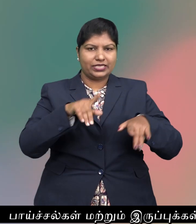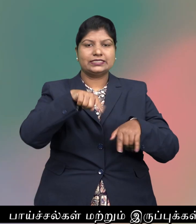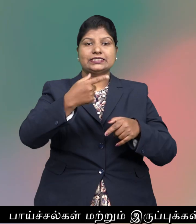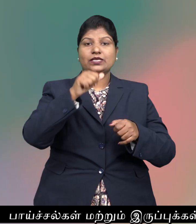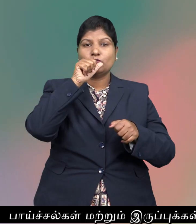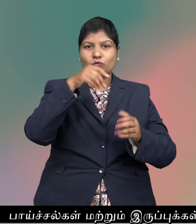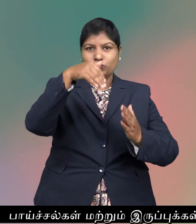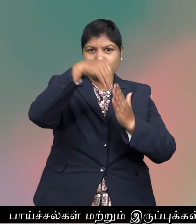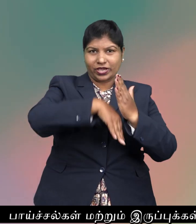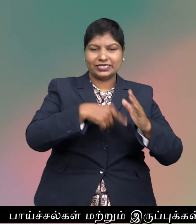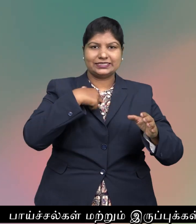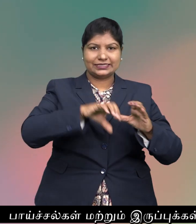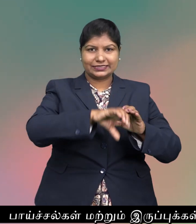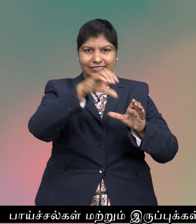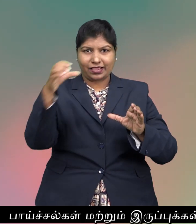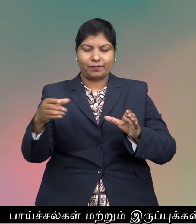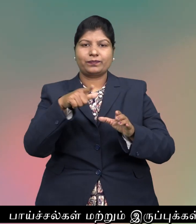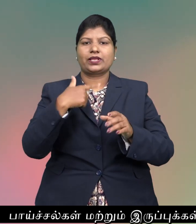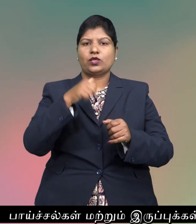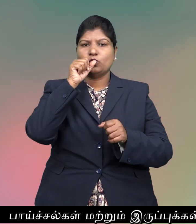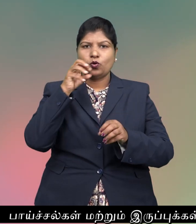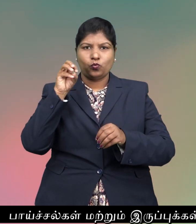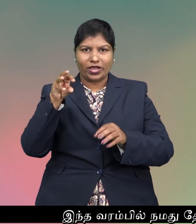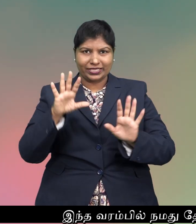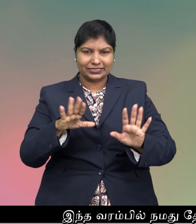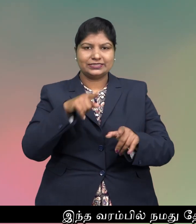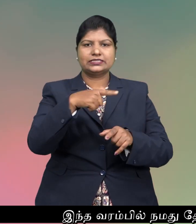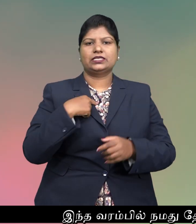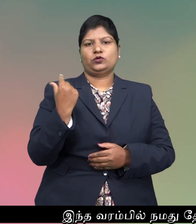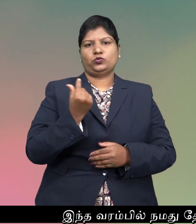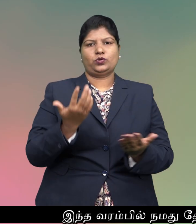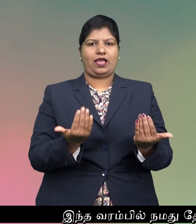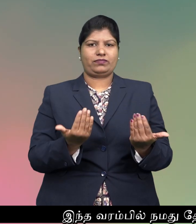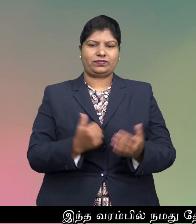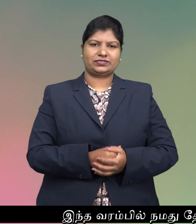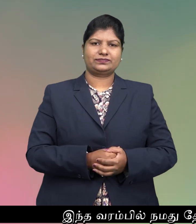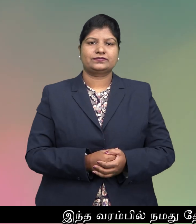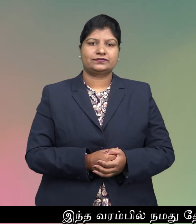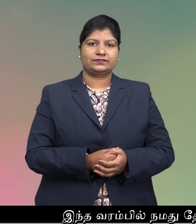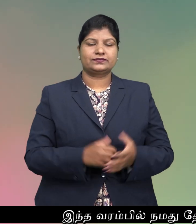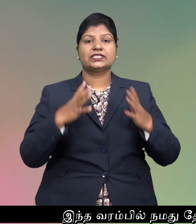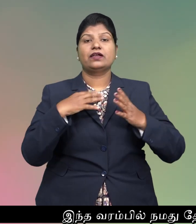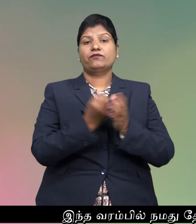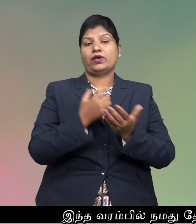இருப்புகள் பயன்பாட்டிற்கு கிடைக்கும் தண்ணீராகும். இந்த வரம்பில் நமது தேவைகளை வைத்திருக்க வேண்டும்.